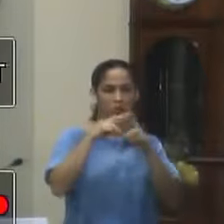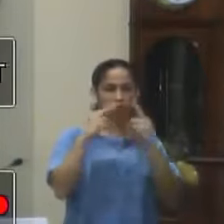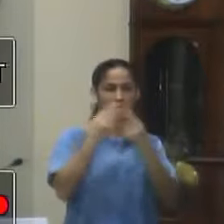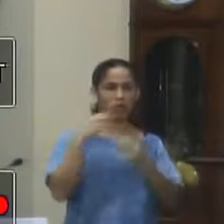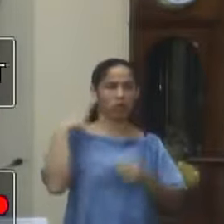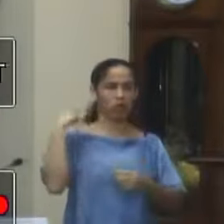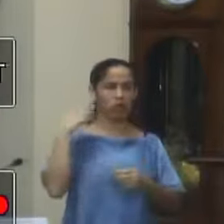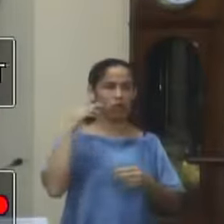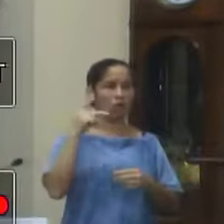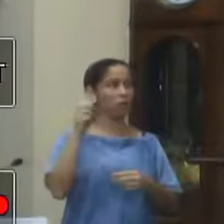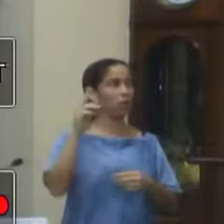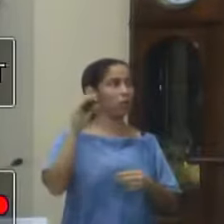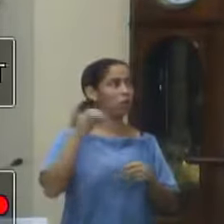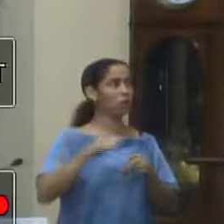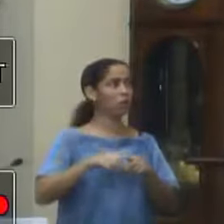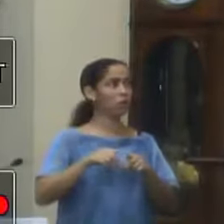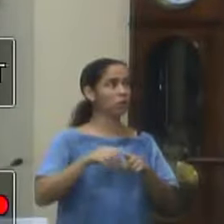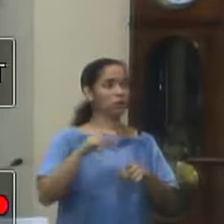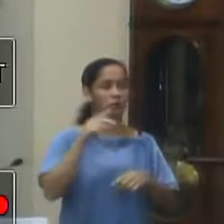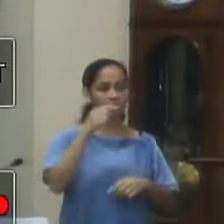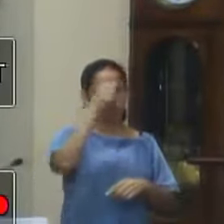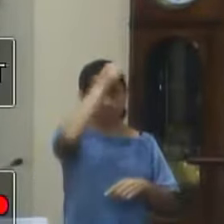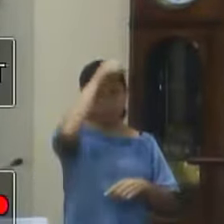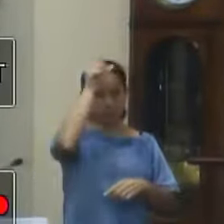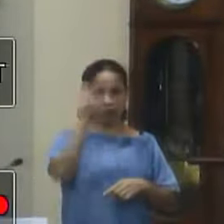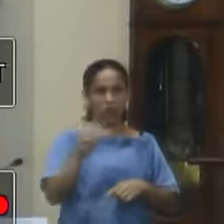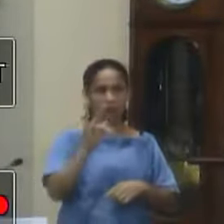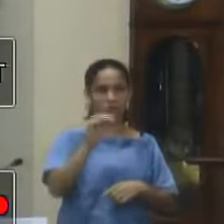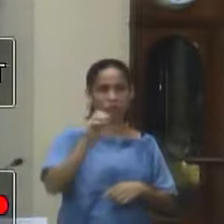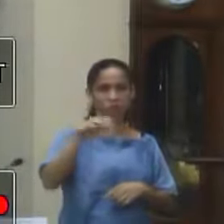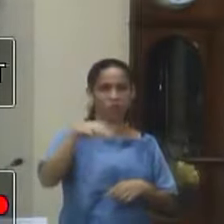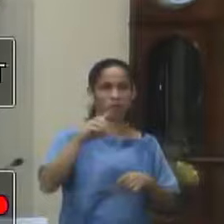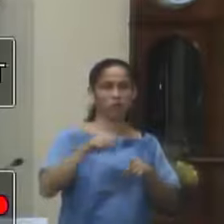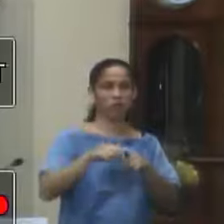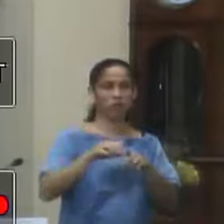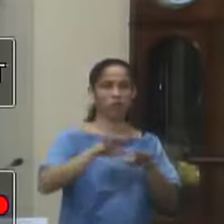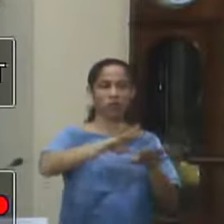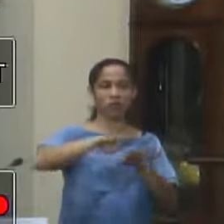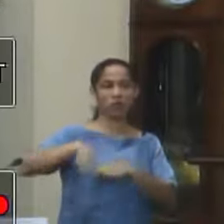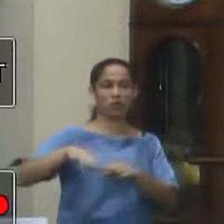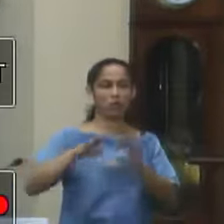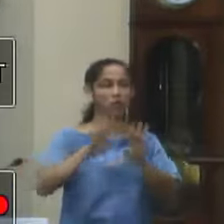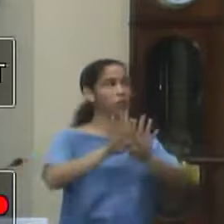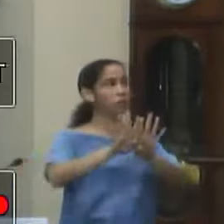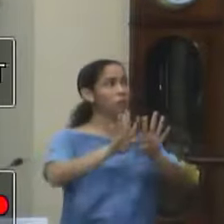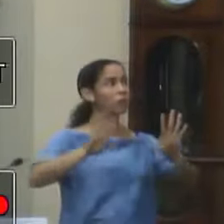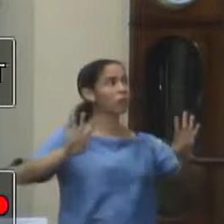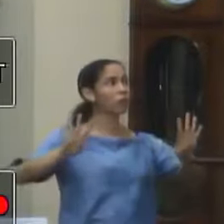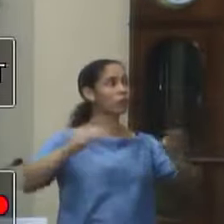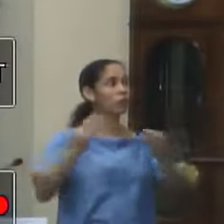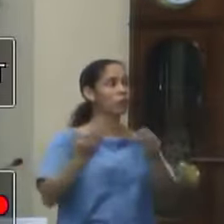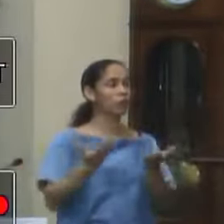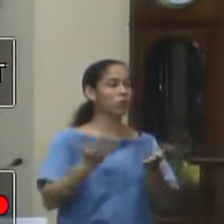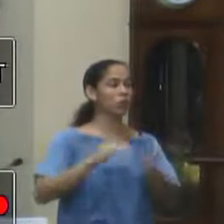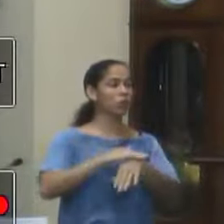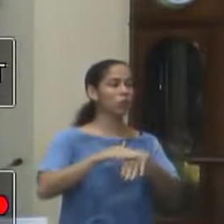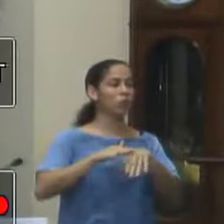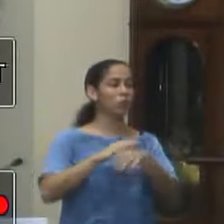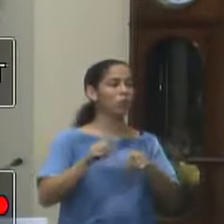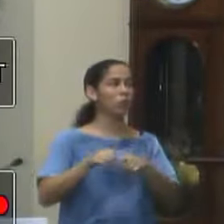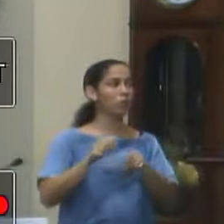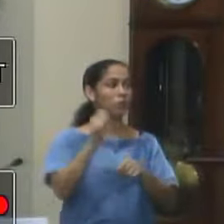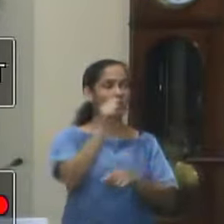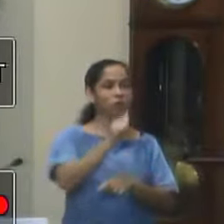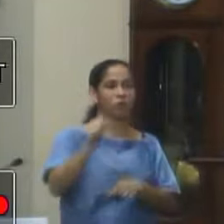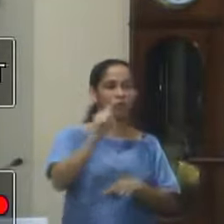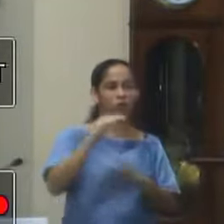indicação solicitando ao prefeito Fernandinho Graça que fosse retirada a cerca. Hoje estive lá conversamos com a Associação